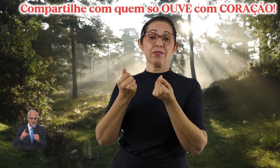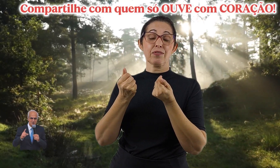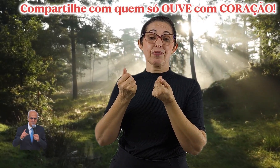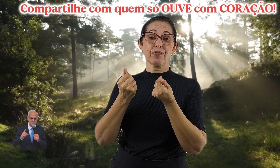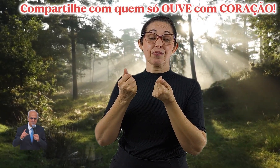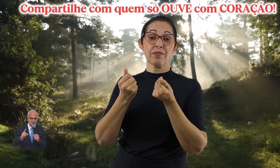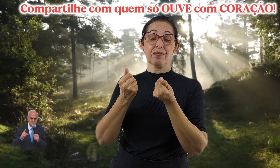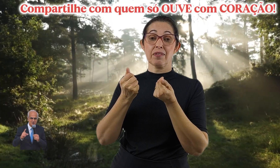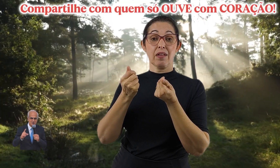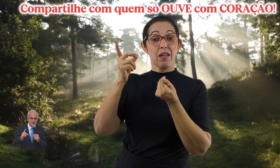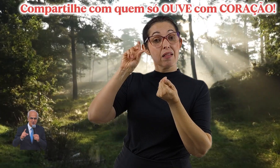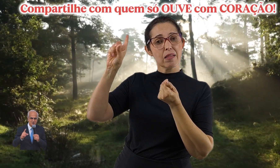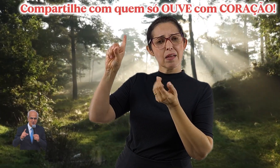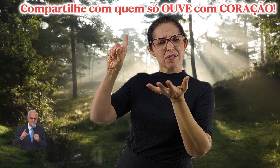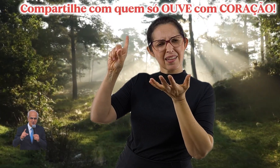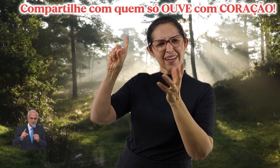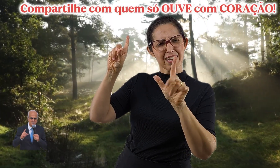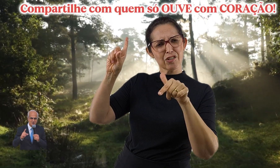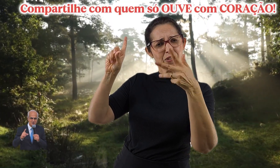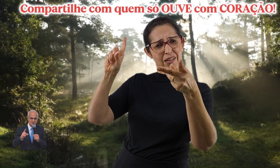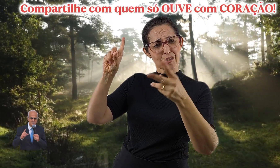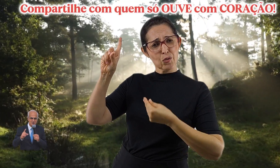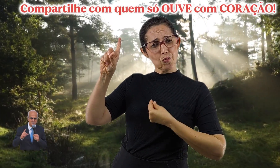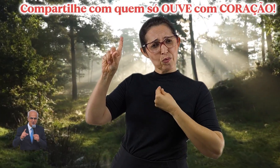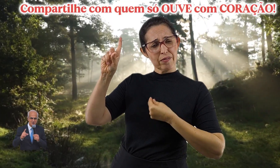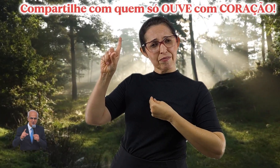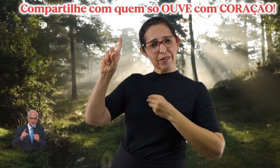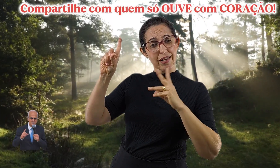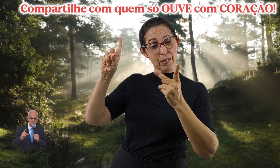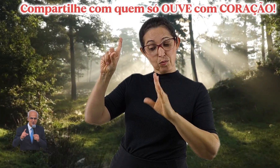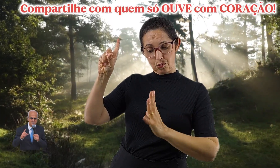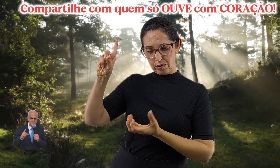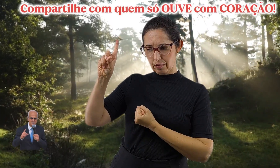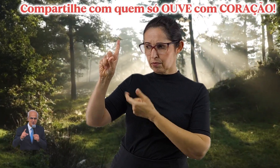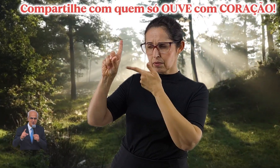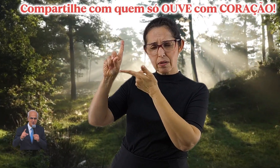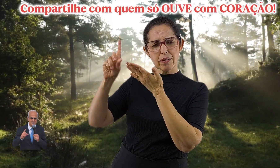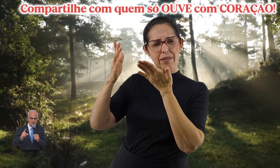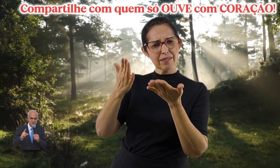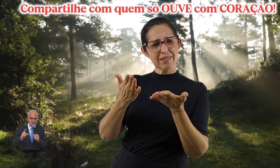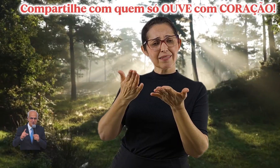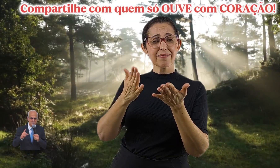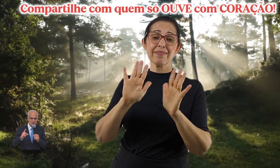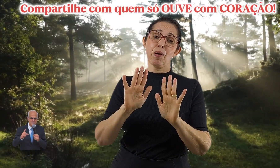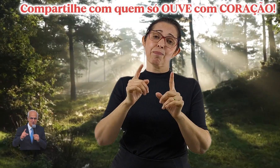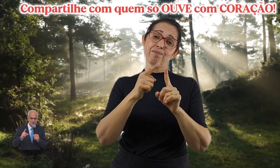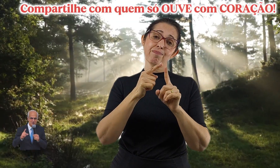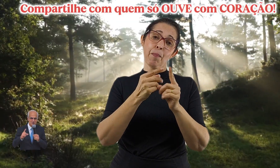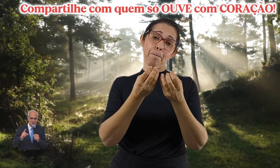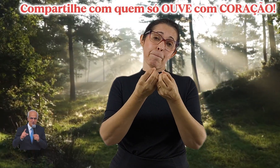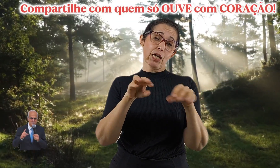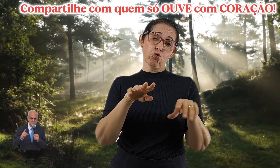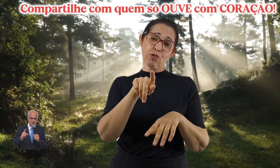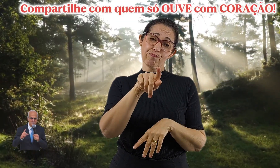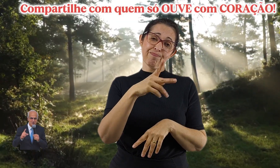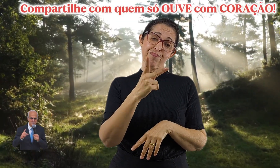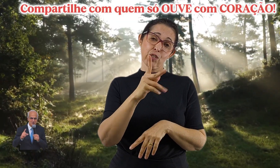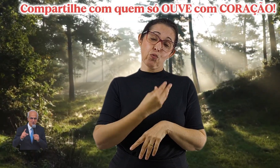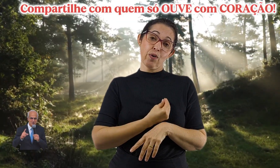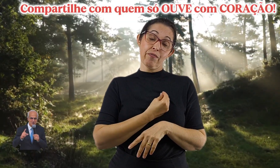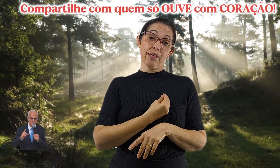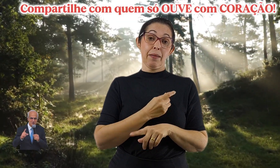para Deus não, o que Ele quer fazer é para você, é a sua salvação. Então o prejuízo maior é para você mesmo, mas há um